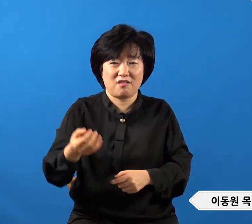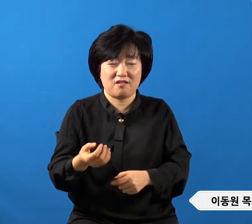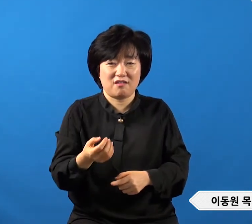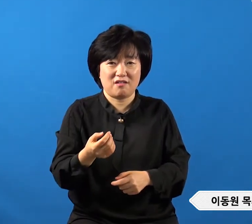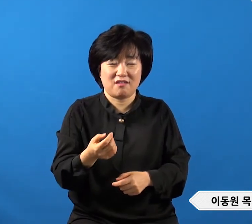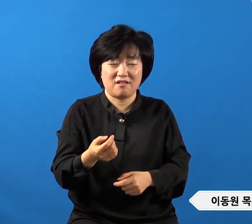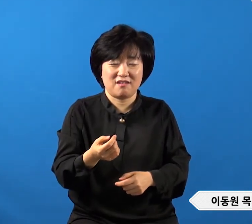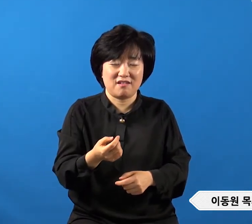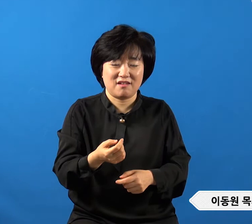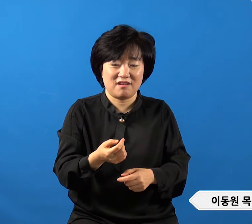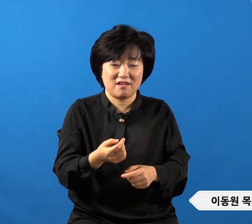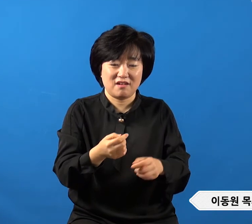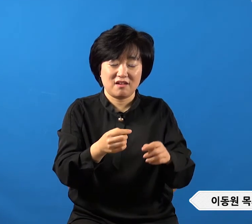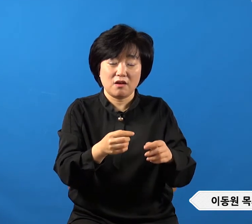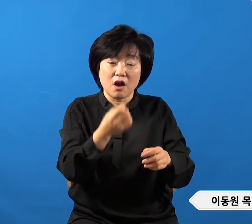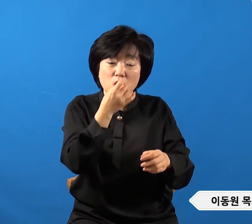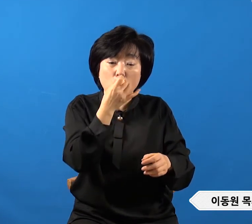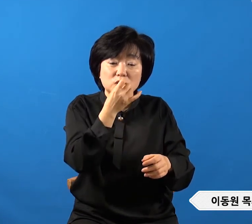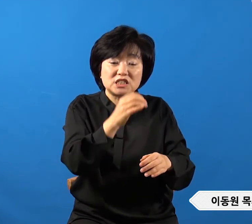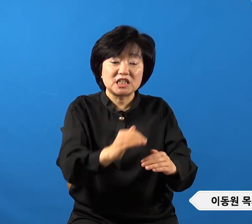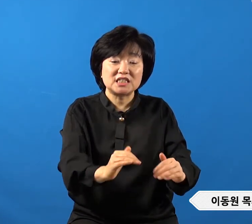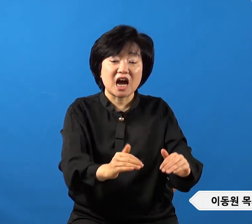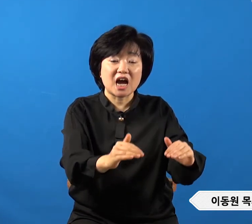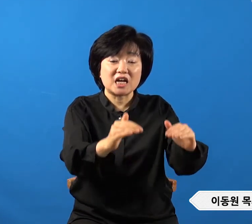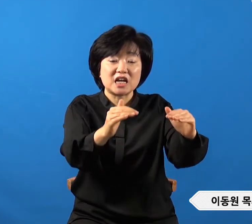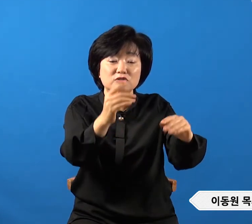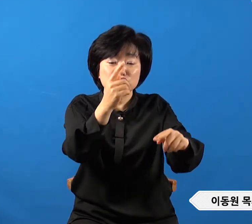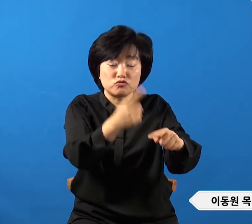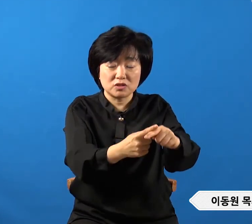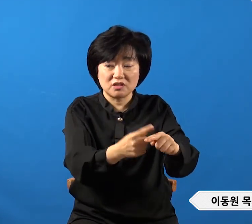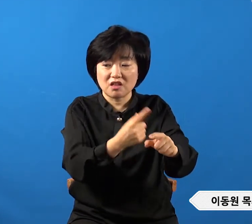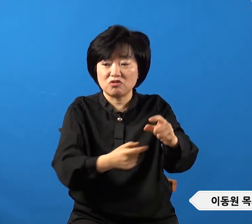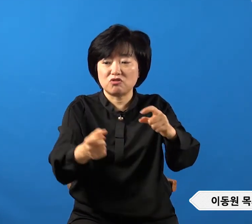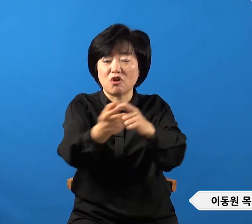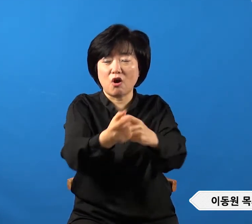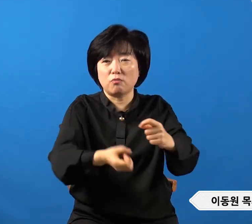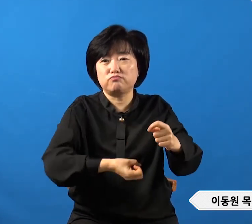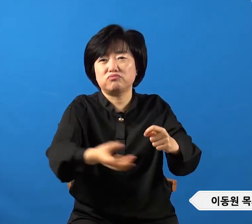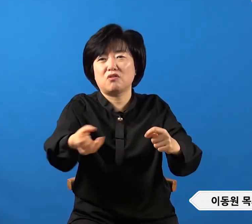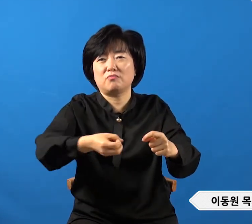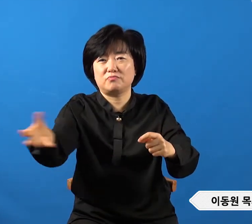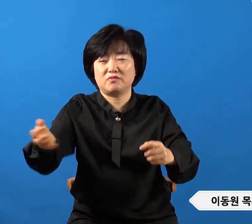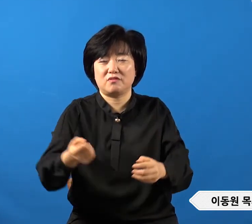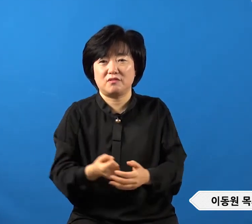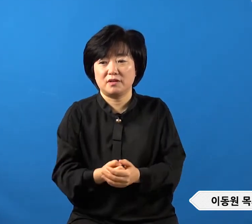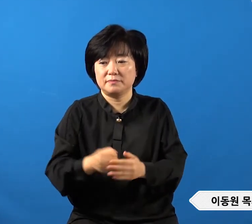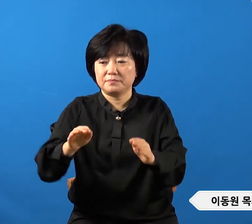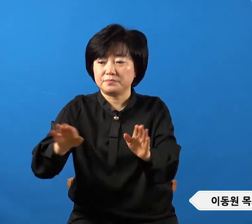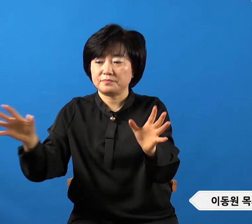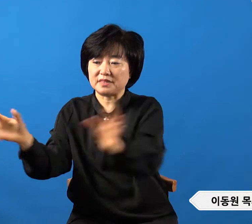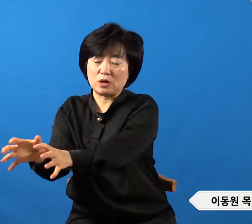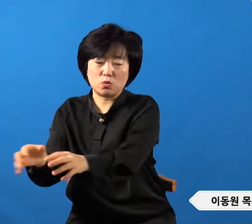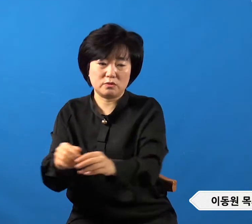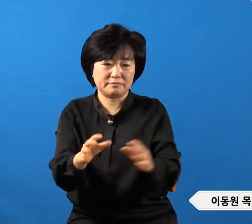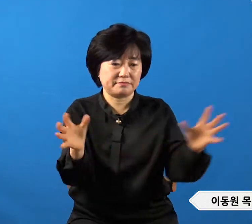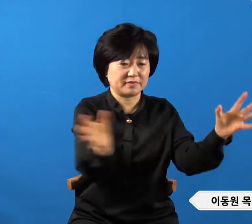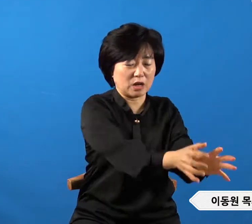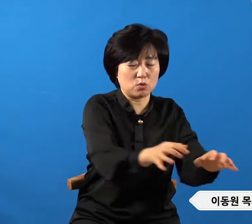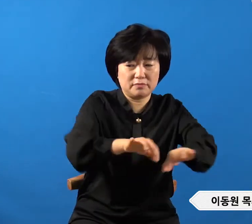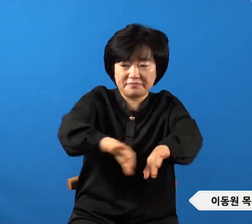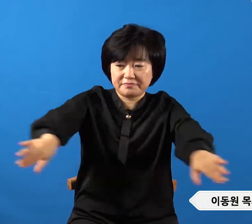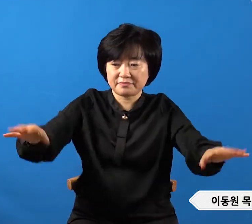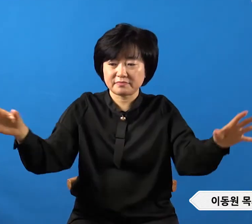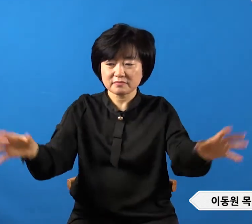곡식 가운데 덧뿌려졌다. 그래서 분별이 더 힘들다는 거예요. 따로 여기는 알곡, 여기는 가라지가